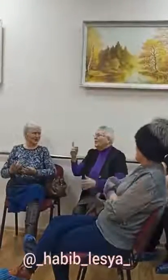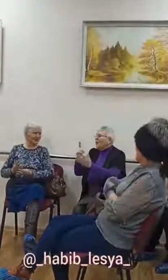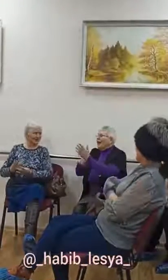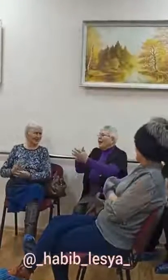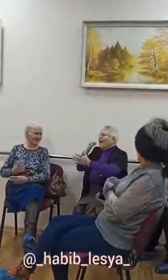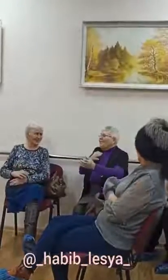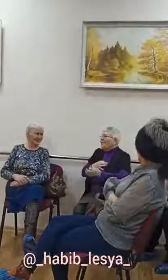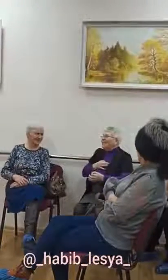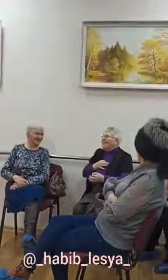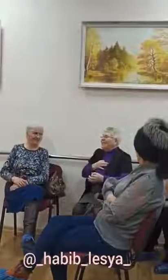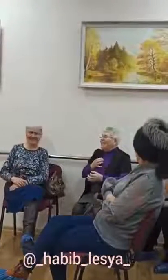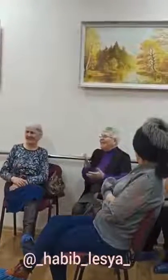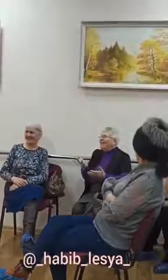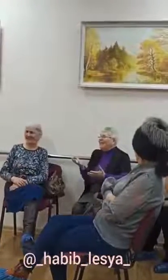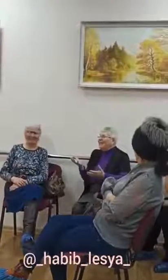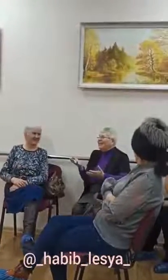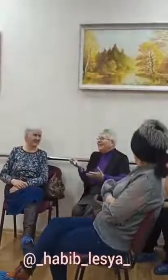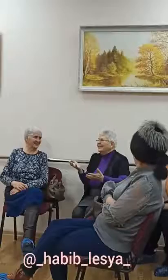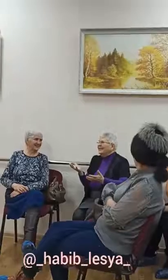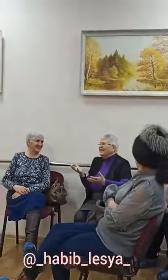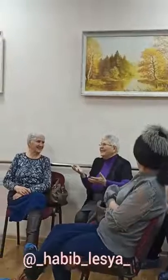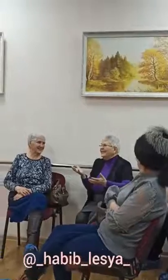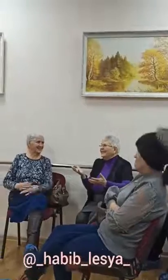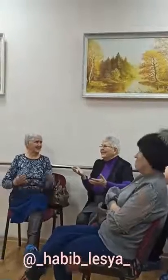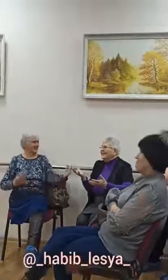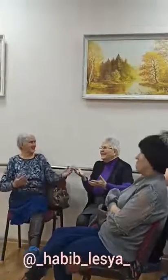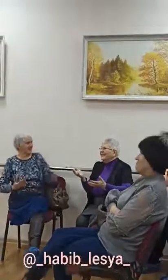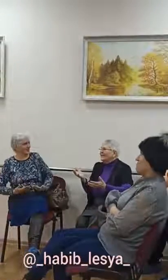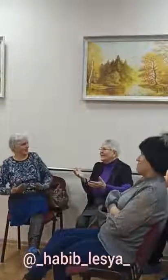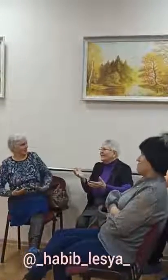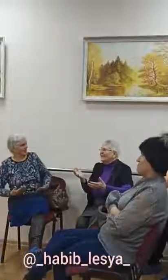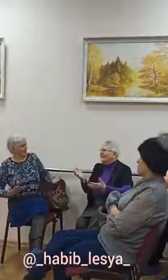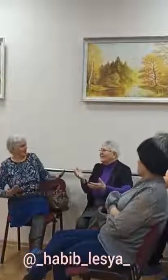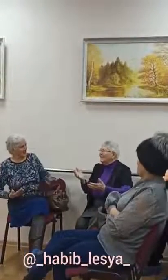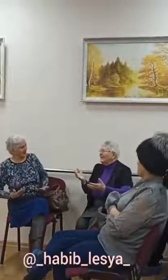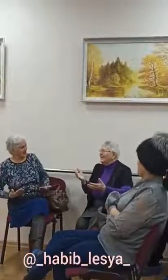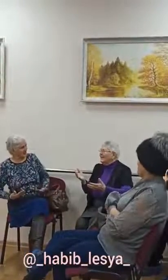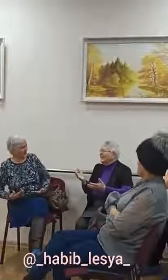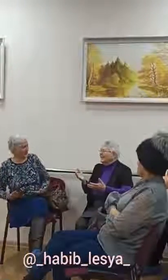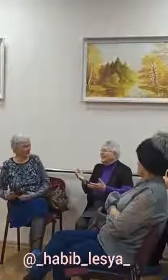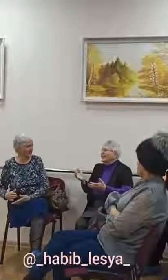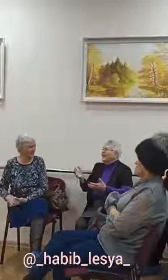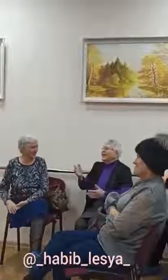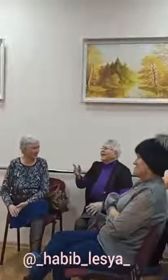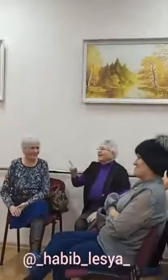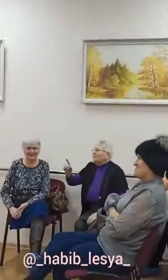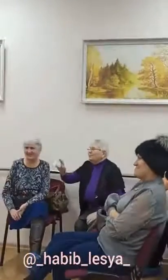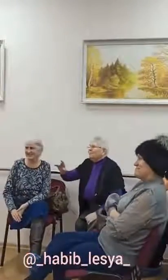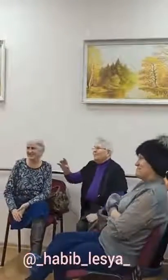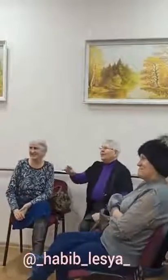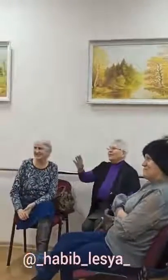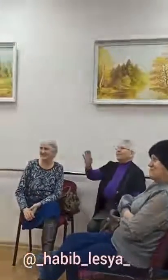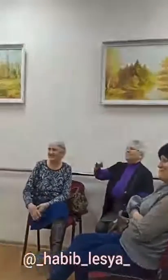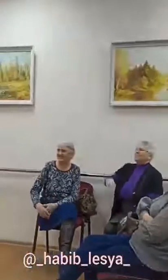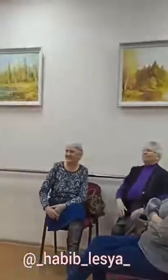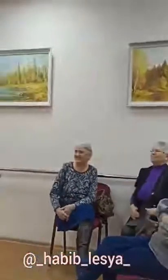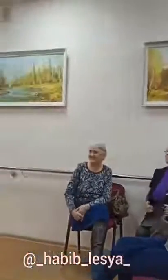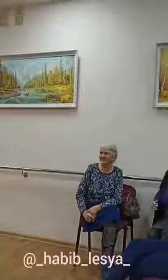деньги? Ответь мне, пожалуйста. Детям помогать, самой хорошо жить. А, говорят, деньги